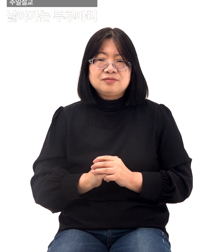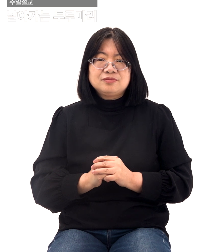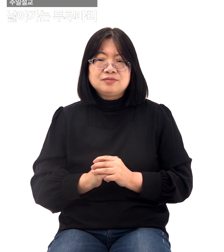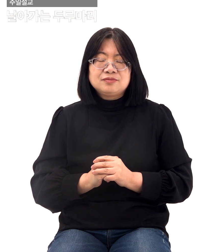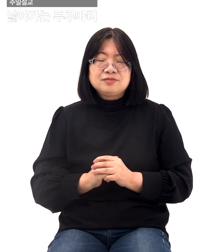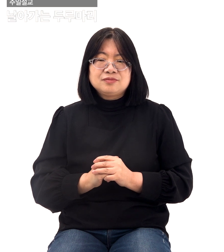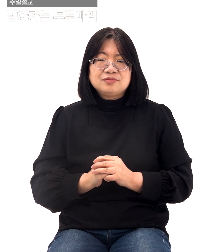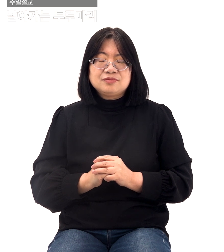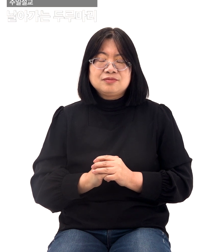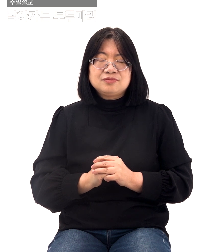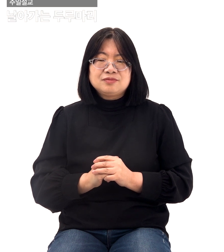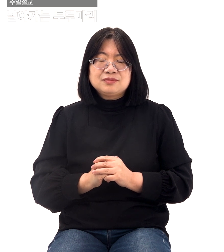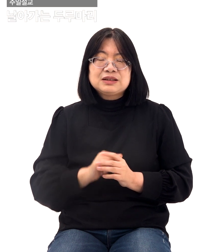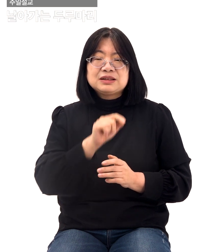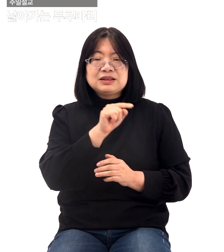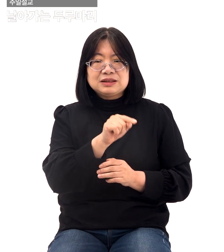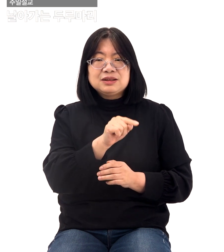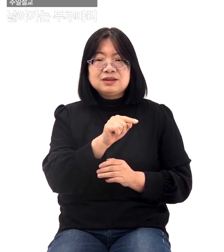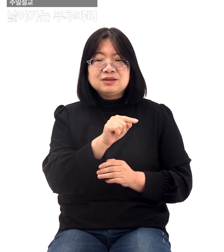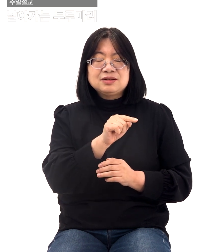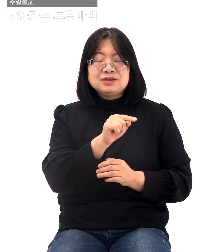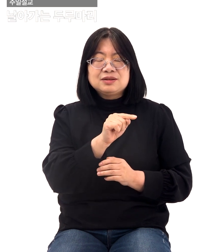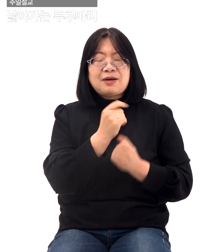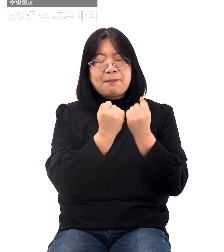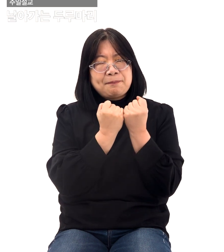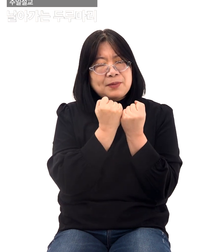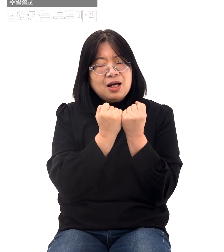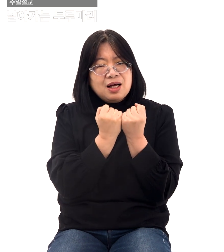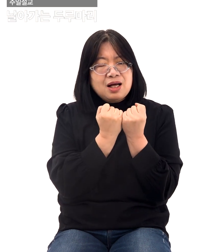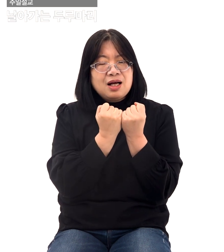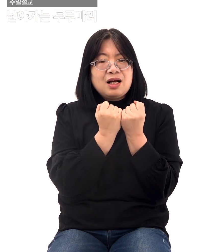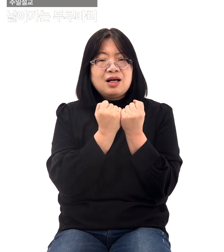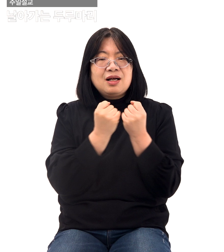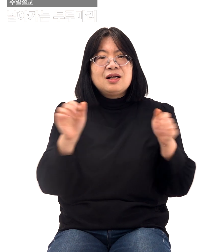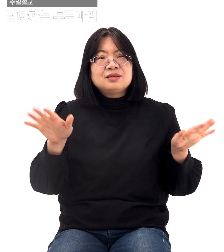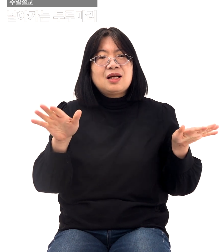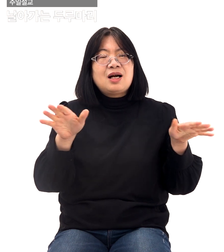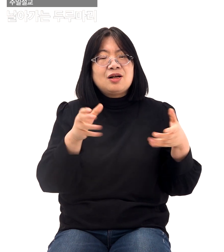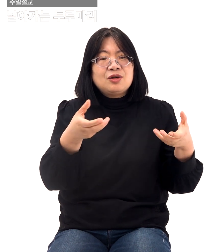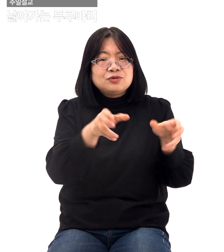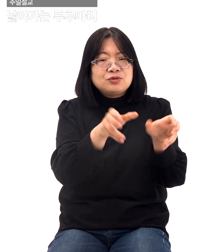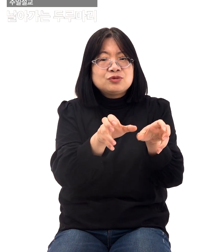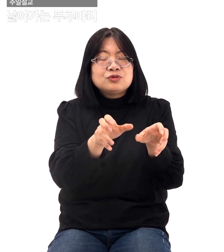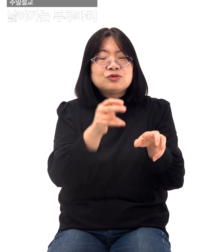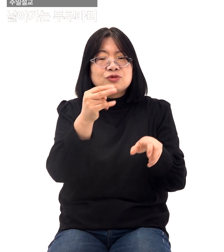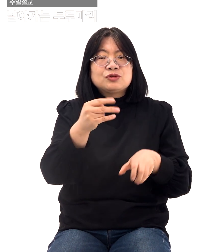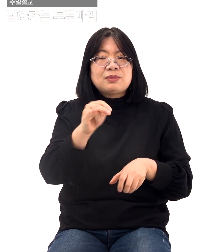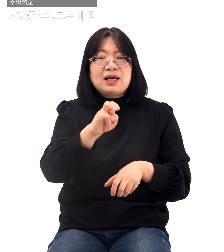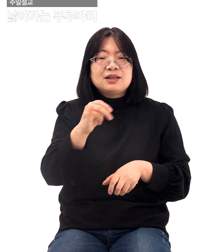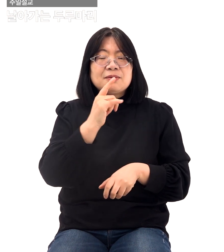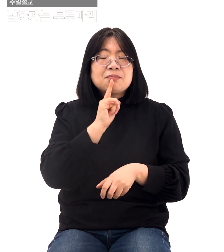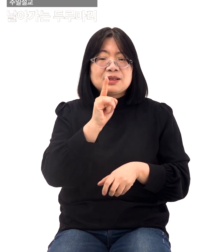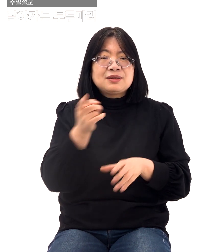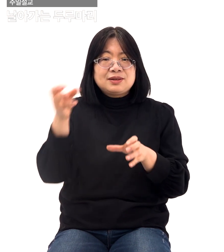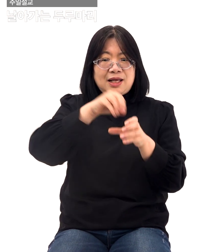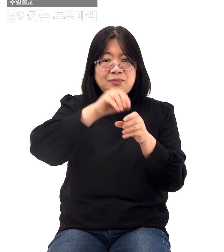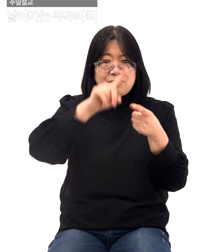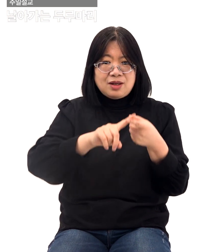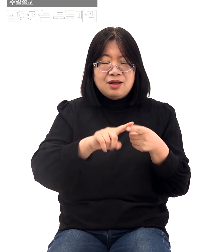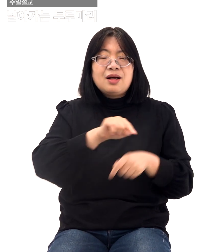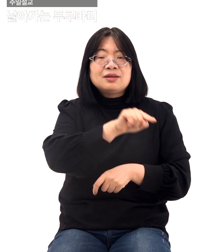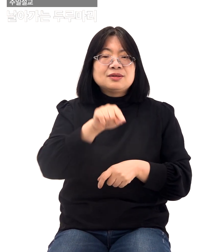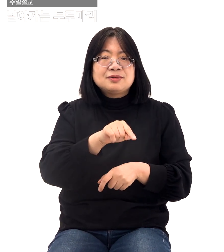그래서 그것을 의역해서 그 날아가는 두루마리 말씀에 담아진 대로 그들은